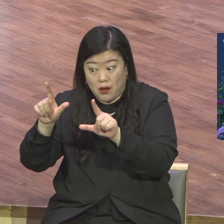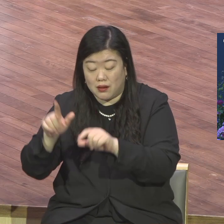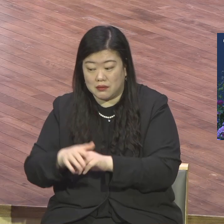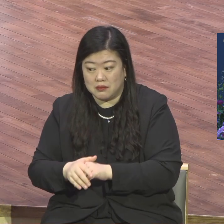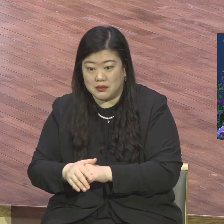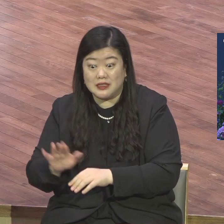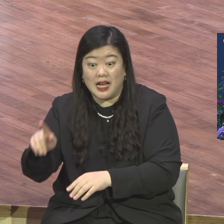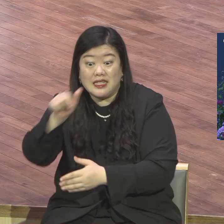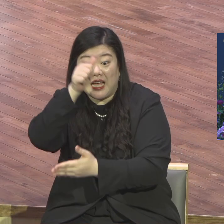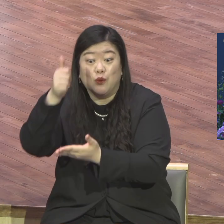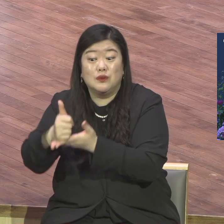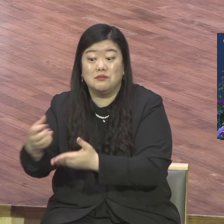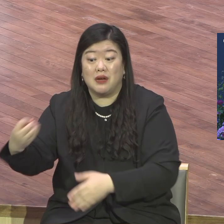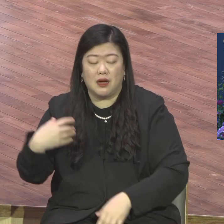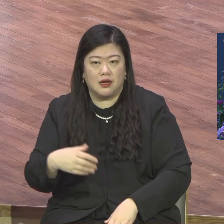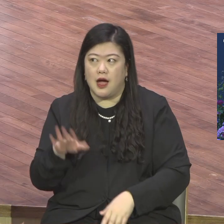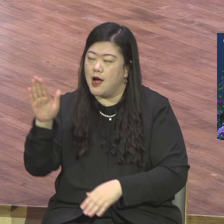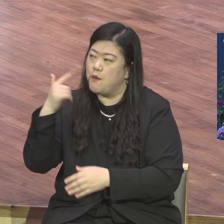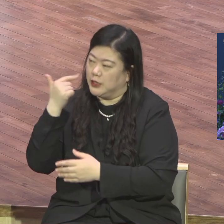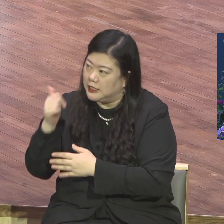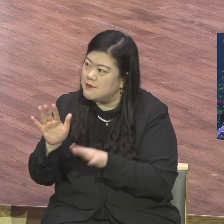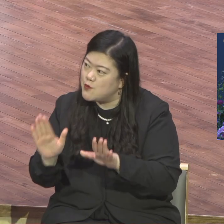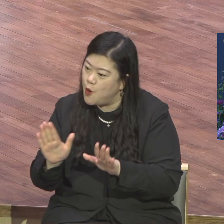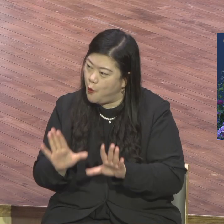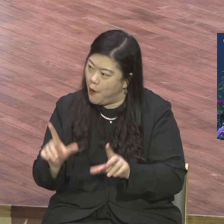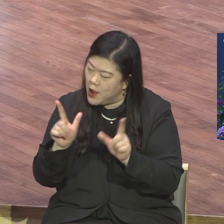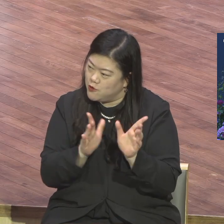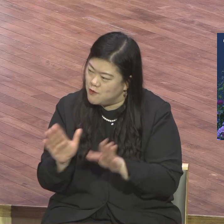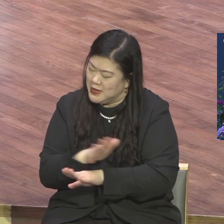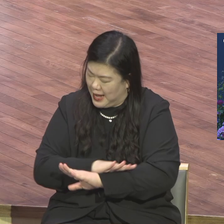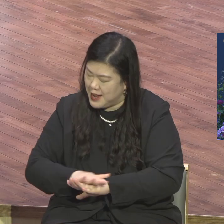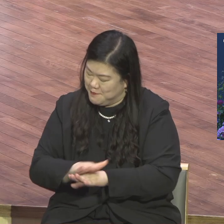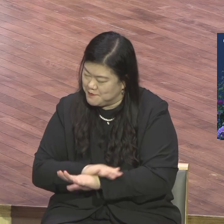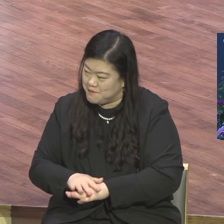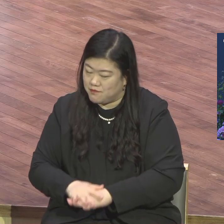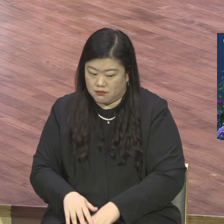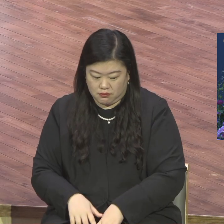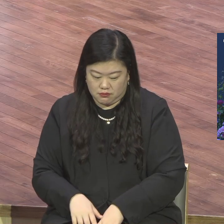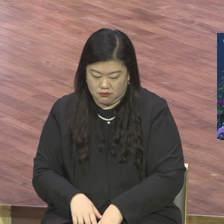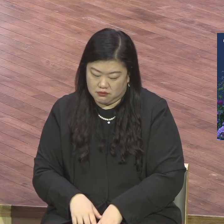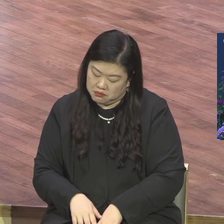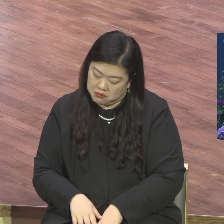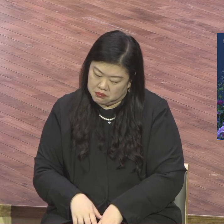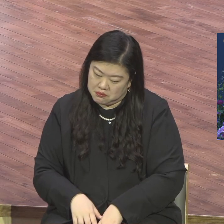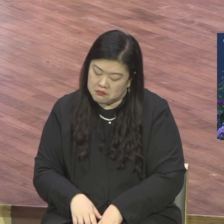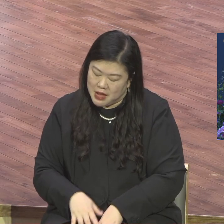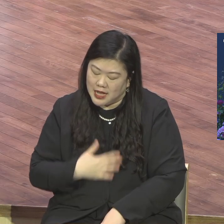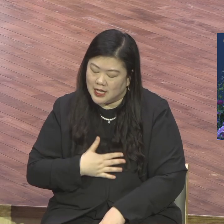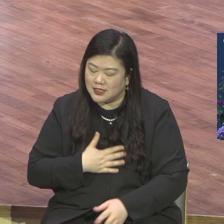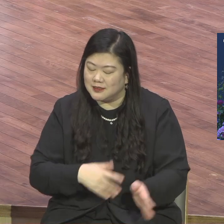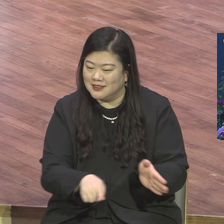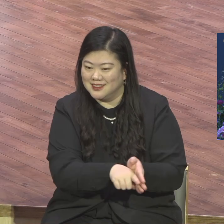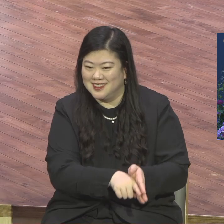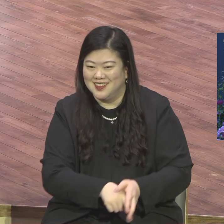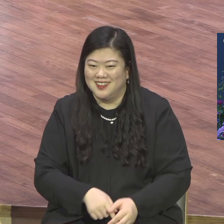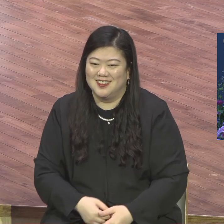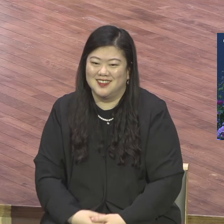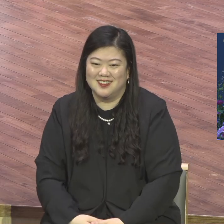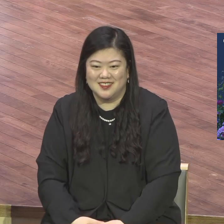내게 자랑을 하더라고. 자, 이렇게 음악회를 개최한 이유가 어디 있어요? 지금까지